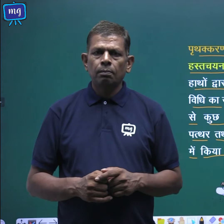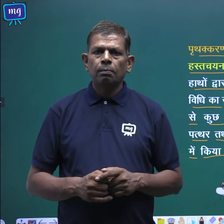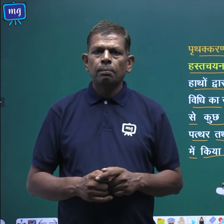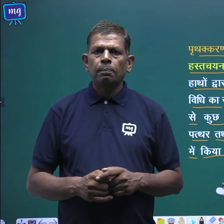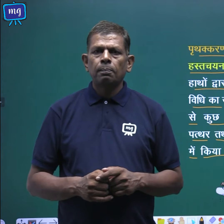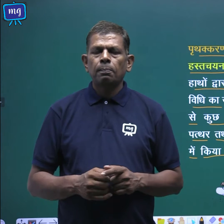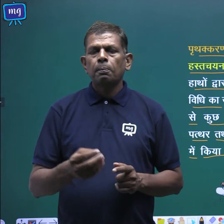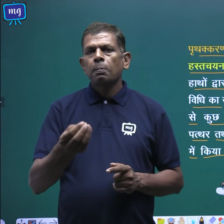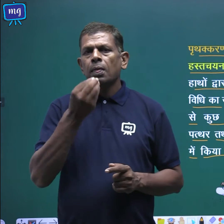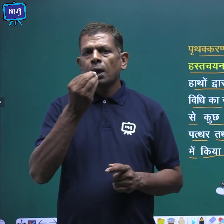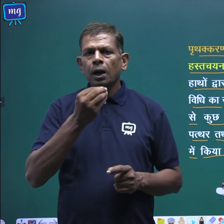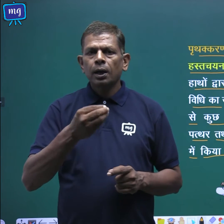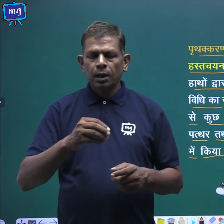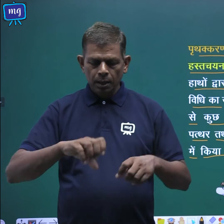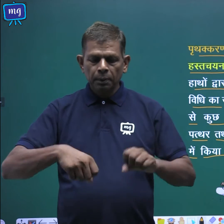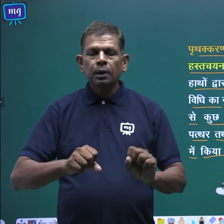खाना पकाने से पहले